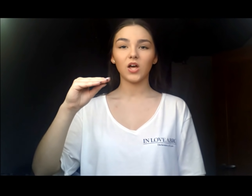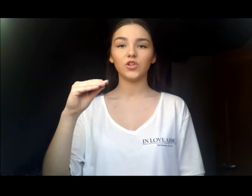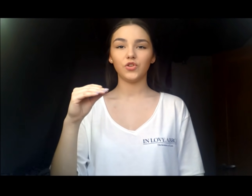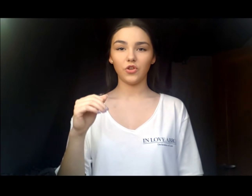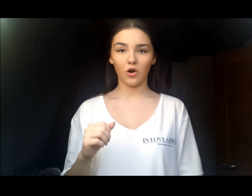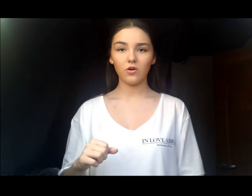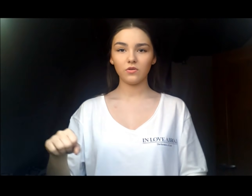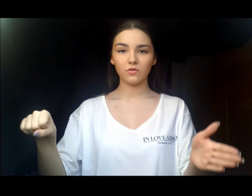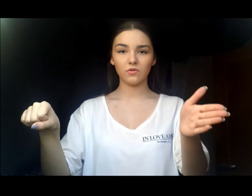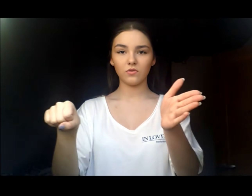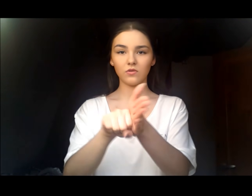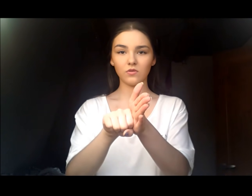Do.